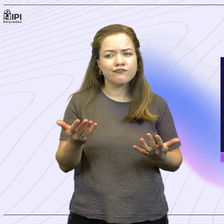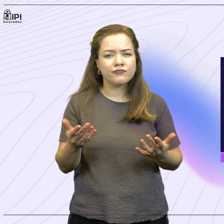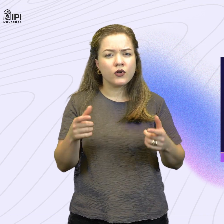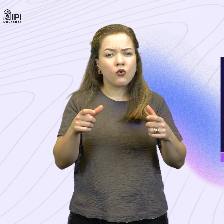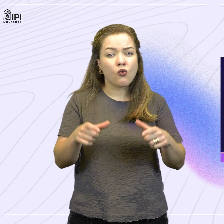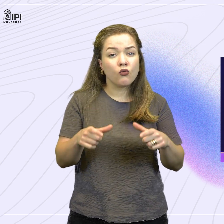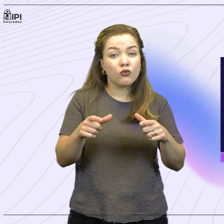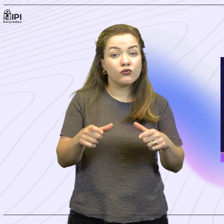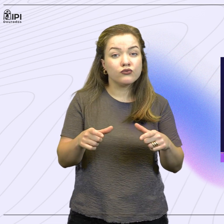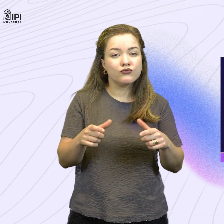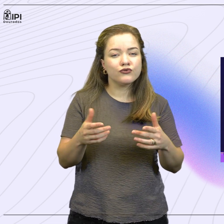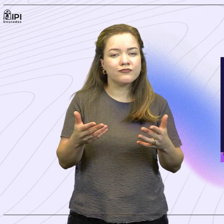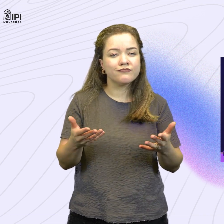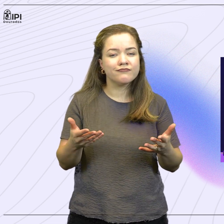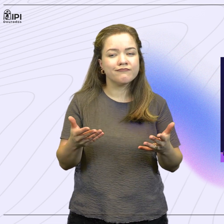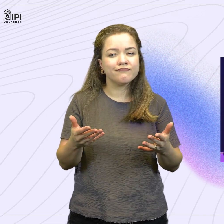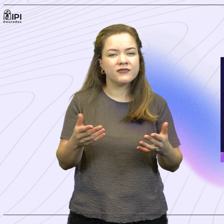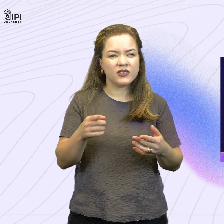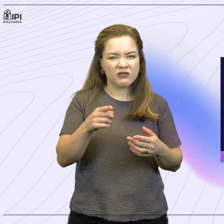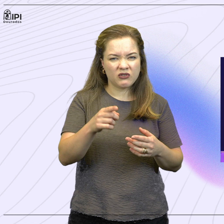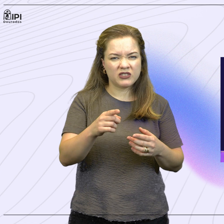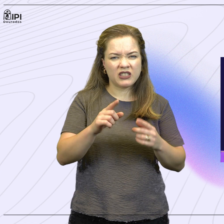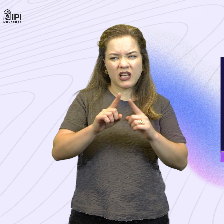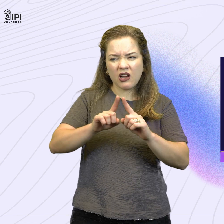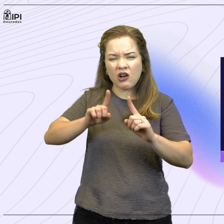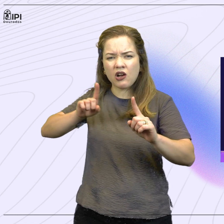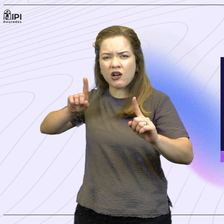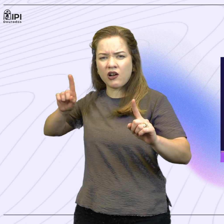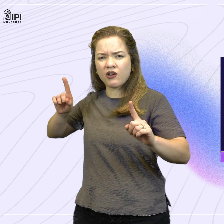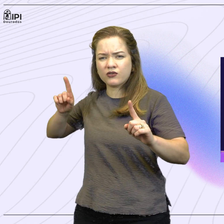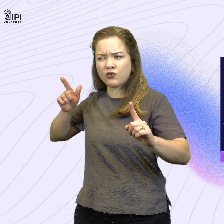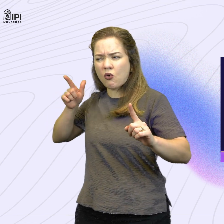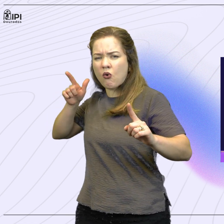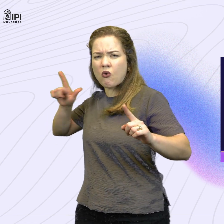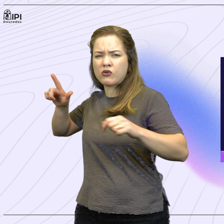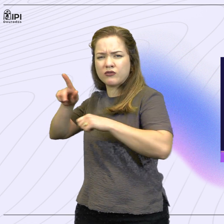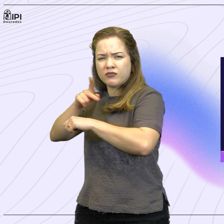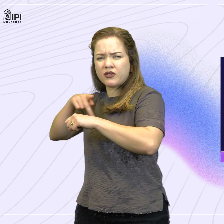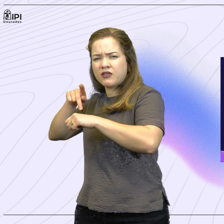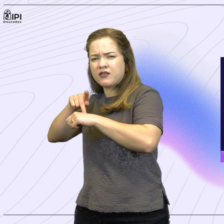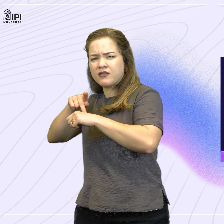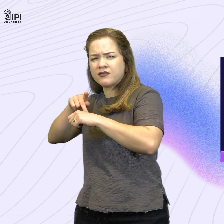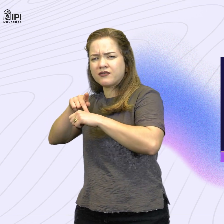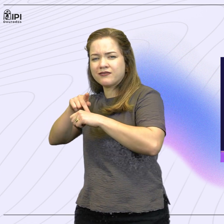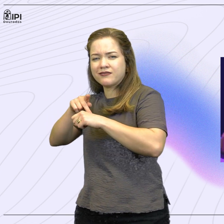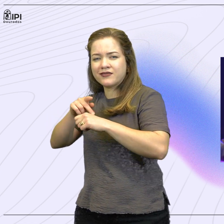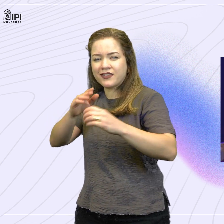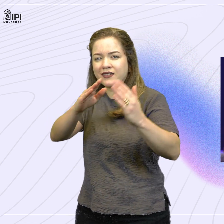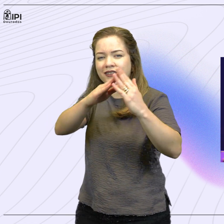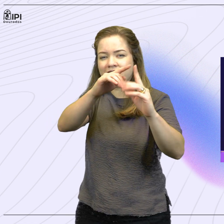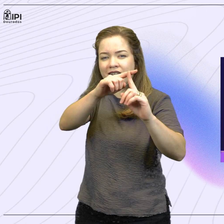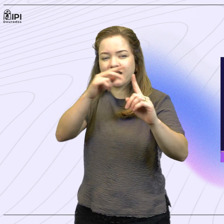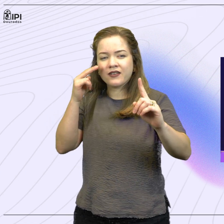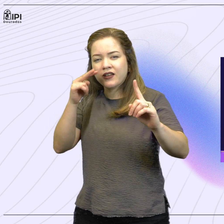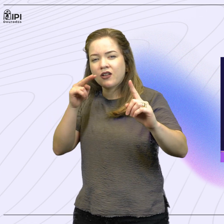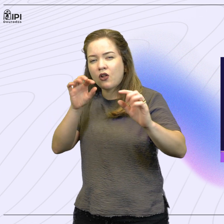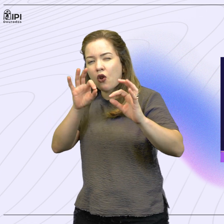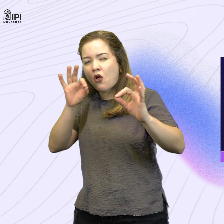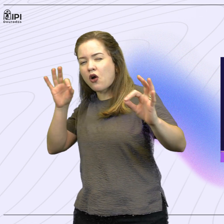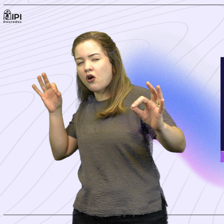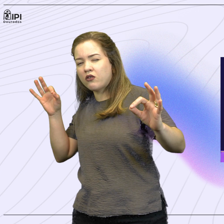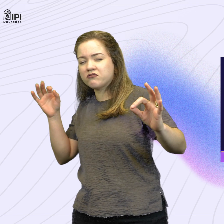Você ainda é esse estrangeiro, forasteiro, que acompanha a igreja meio de longe, que vem às terças da esperança, que